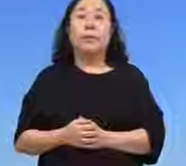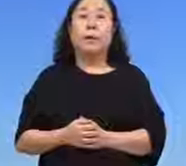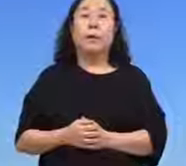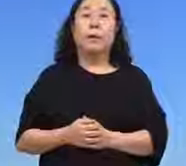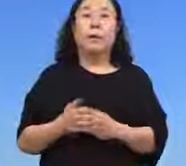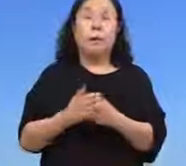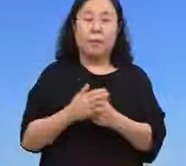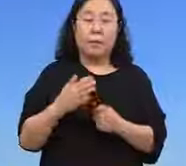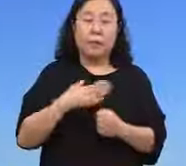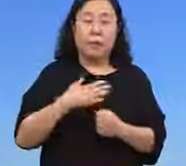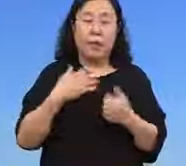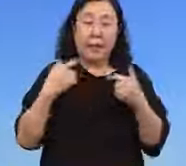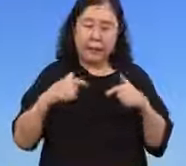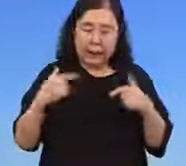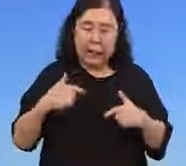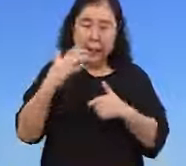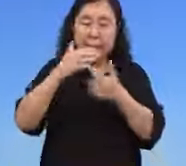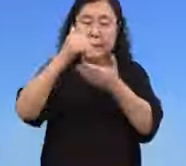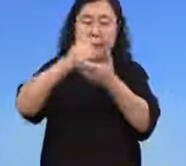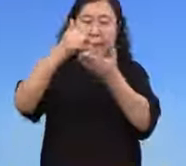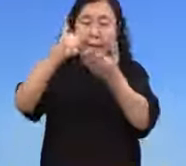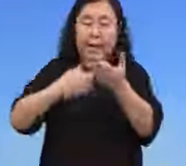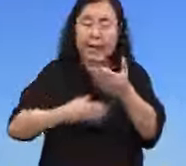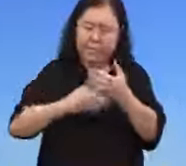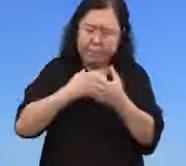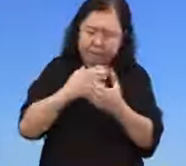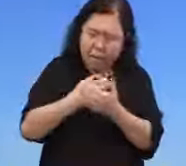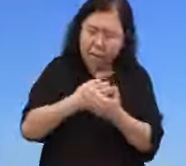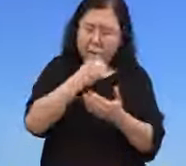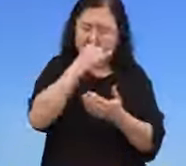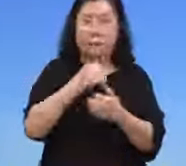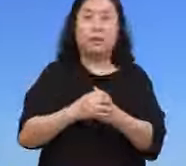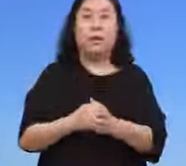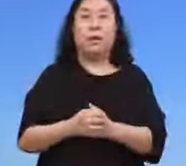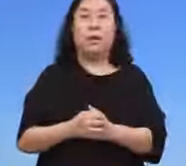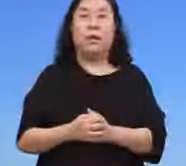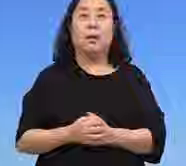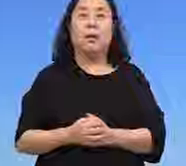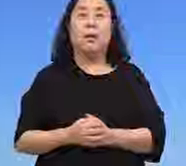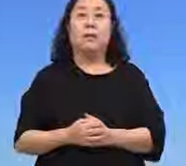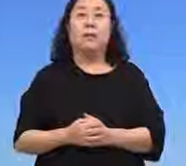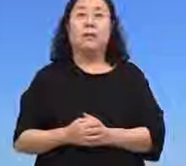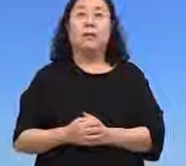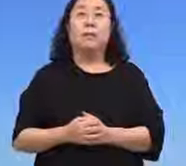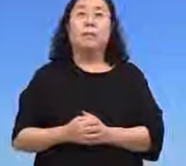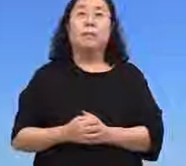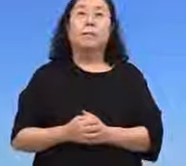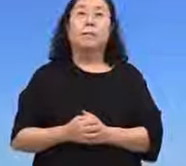그래서 늘 이것 때문에 감격하는 겁니다. 제 능력의